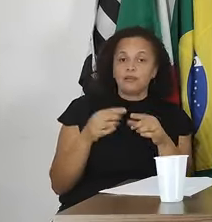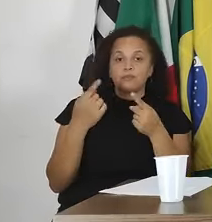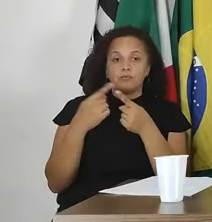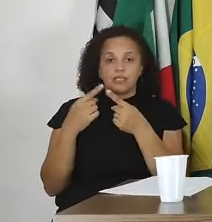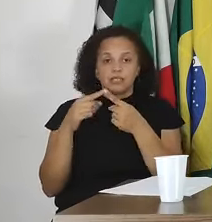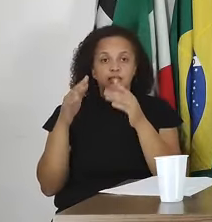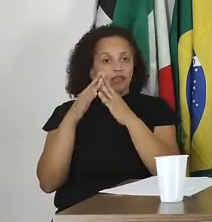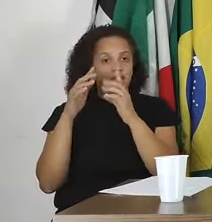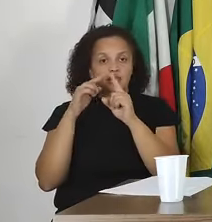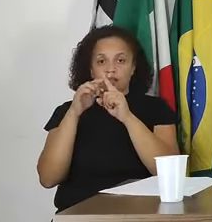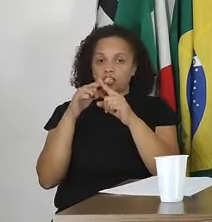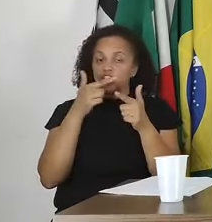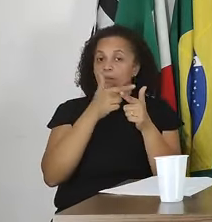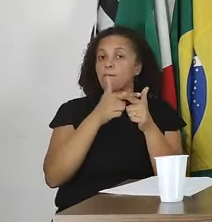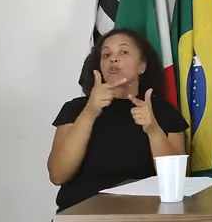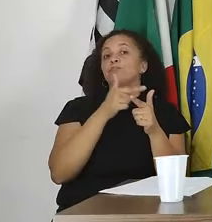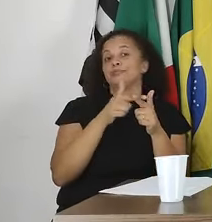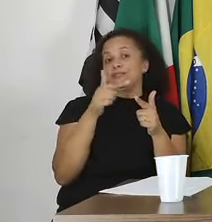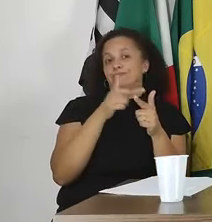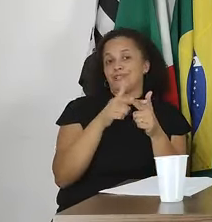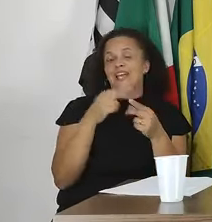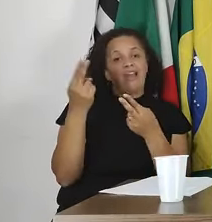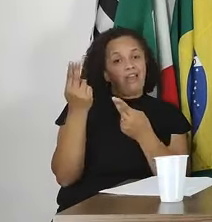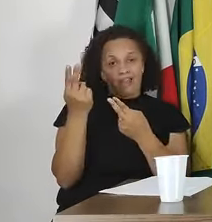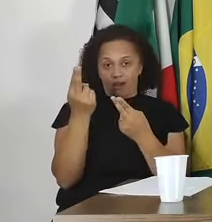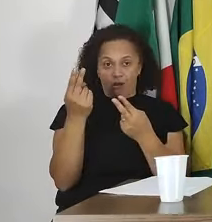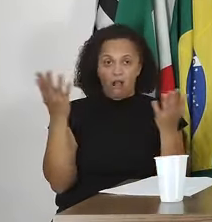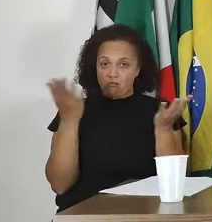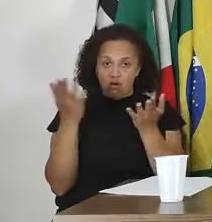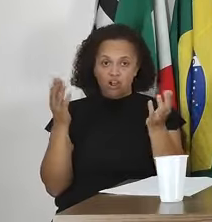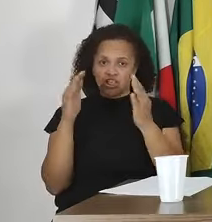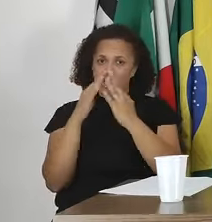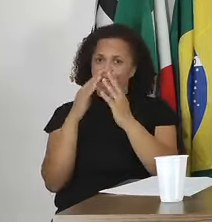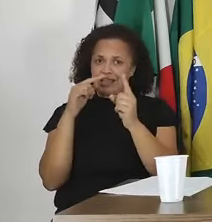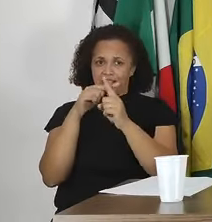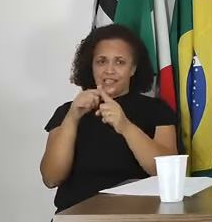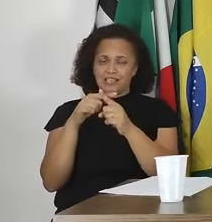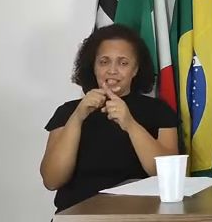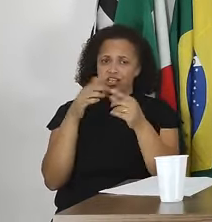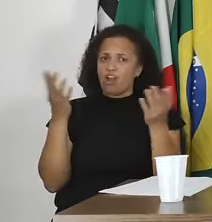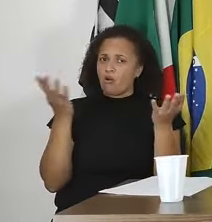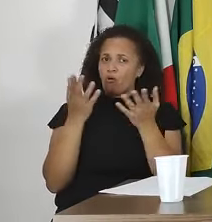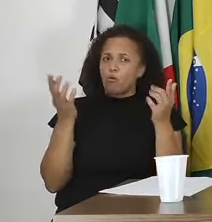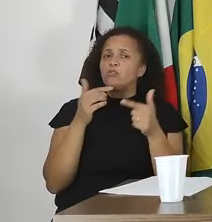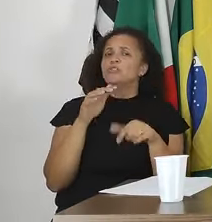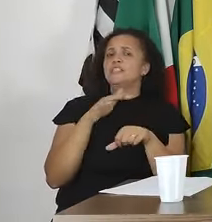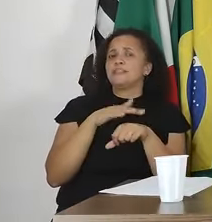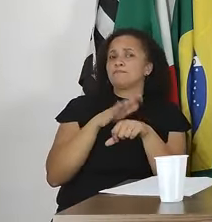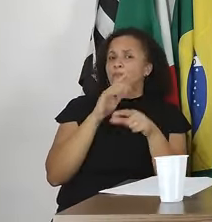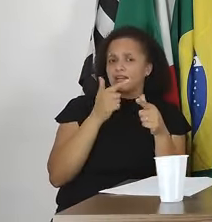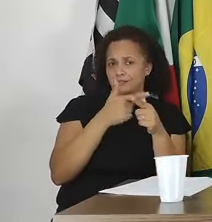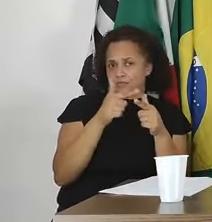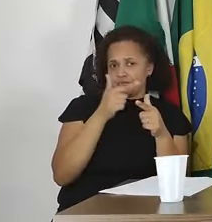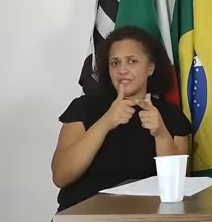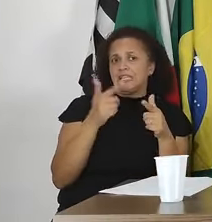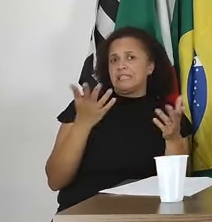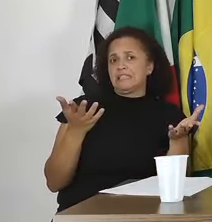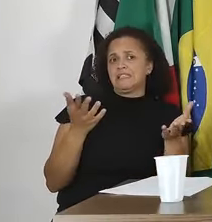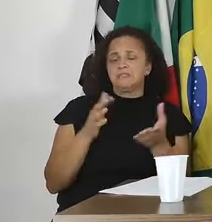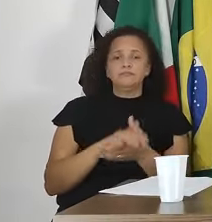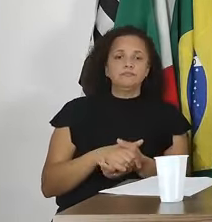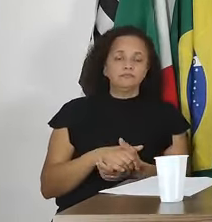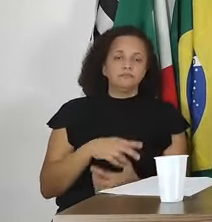nem a igreja de hoje, não tá nada diferente, tá bem, acho que a nossa tá bem pior do que a deles lá.